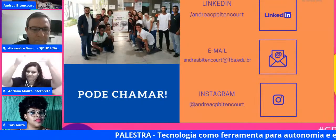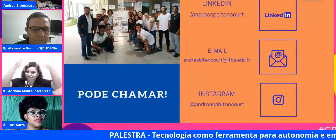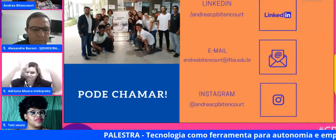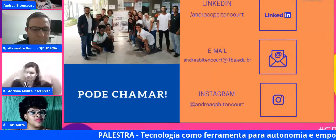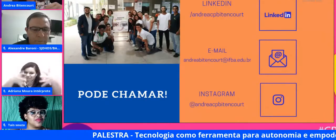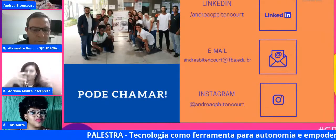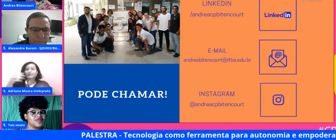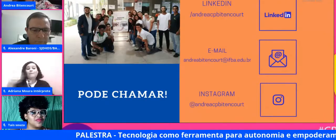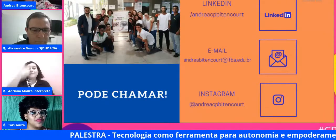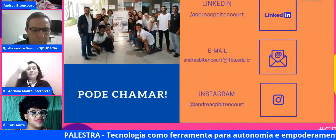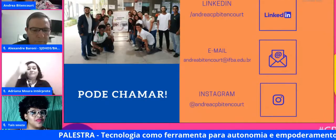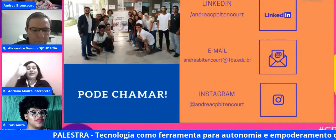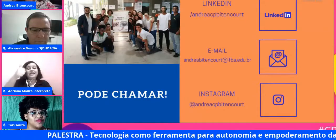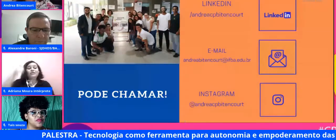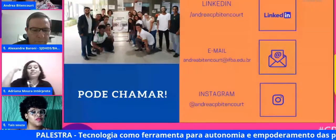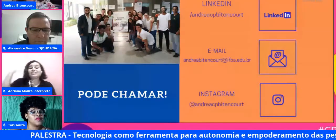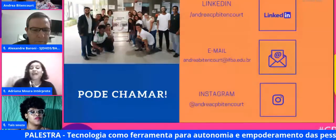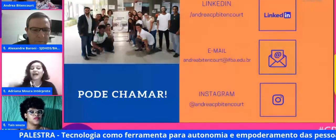Thaís.